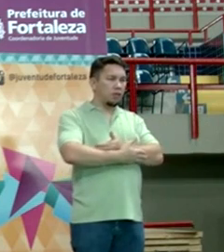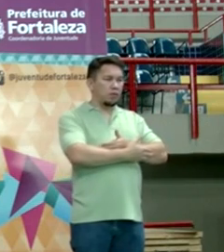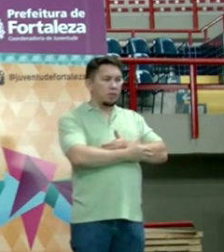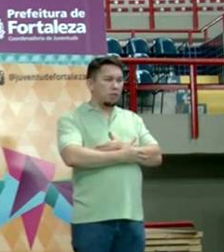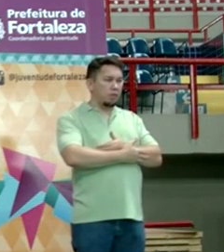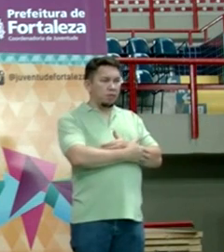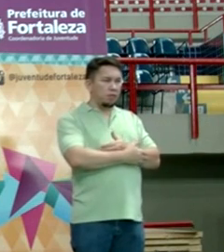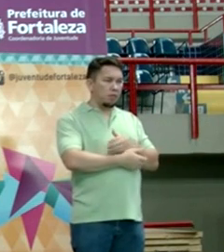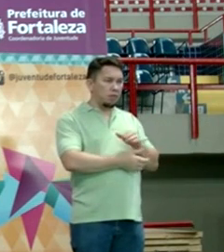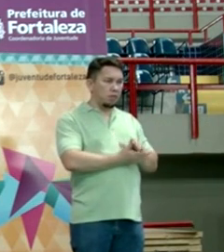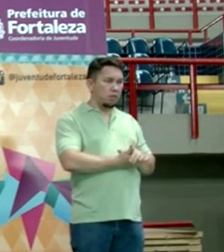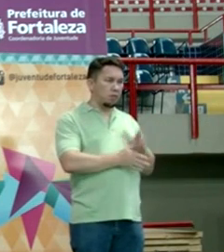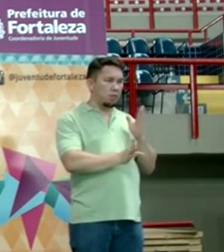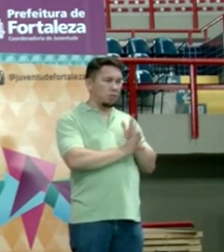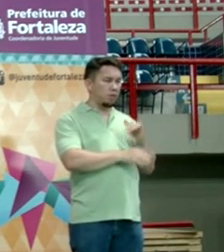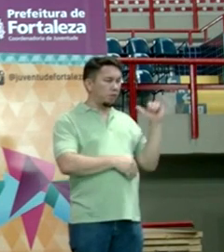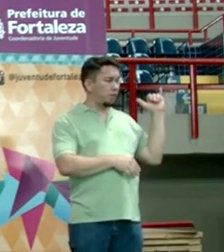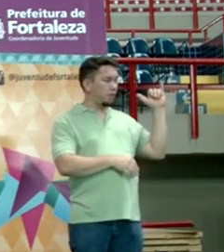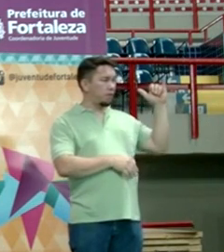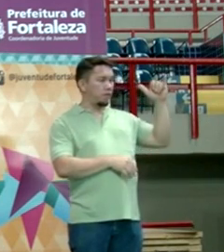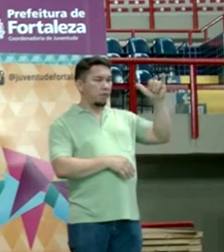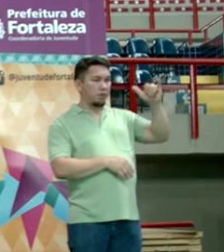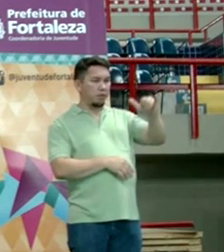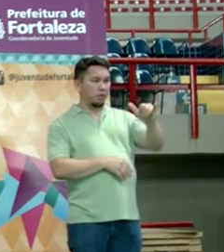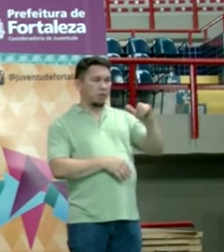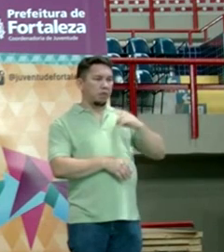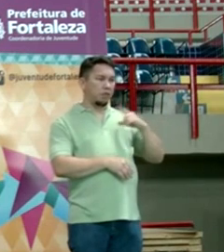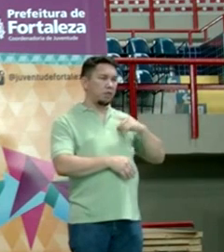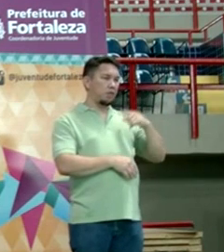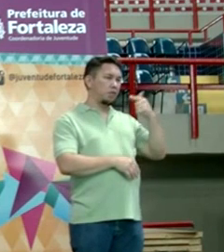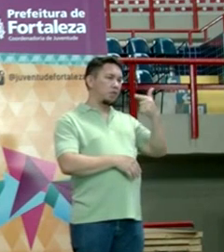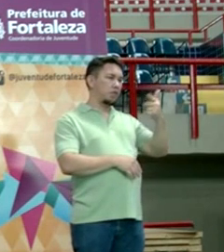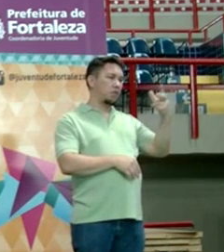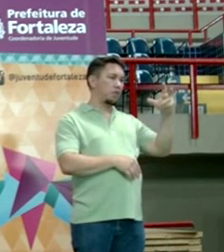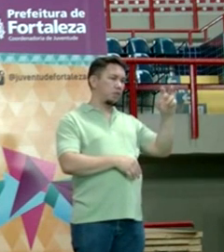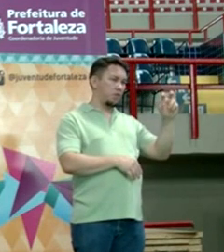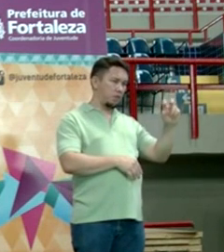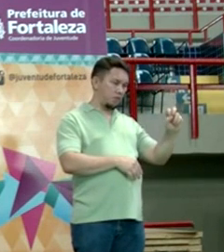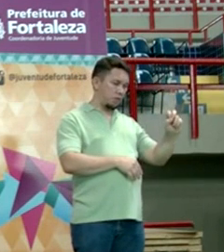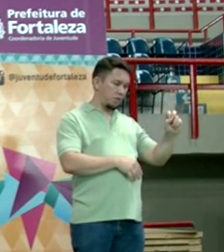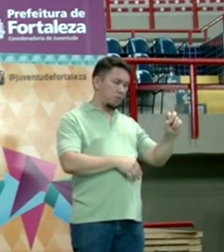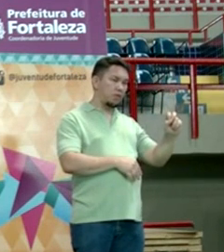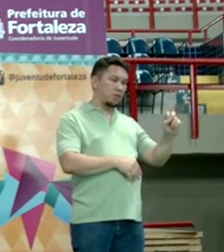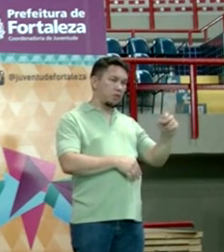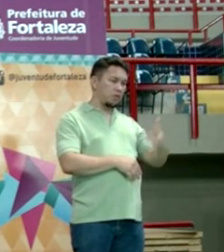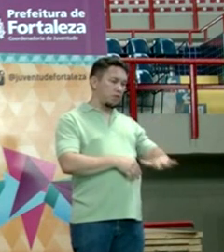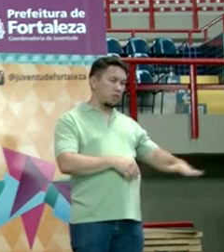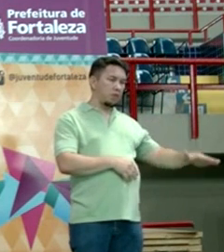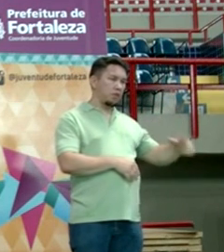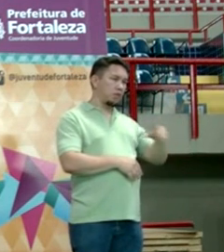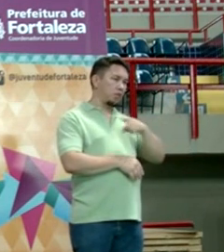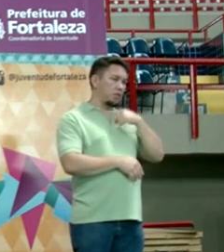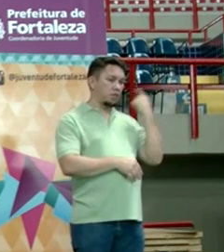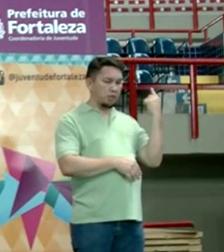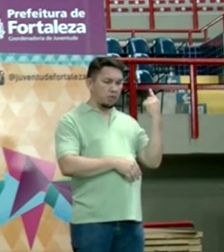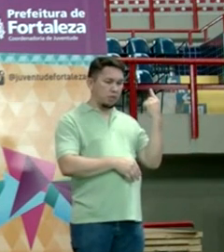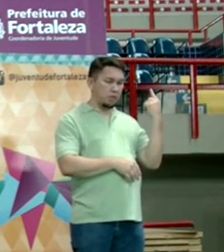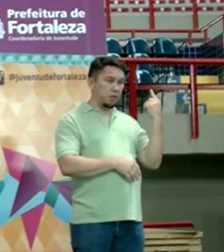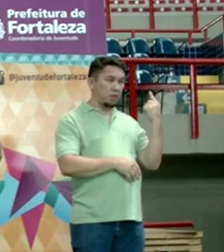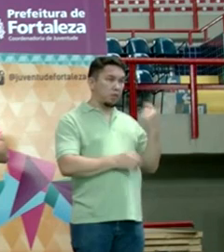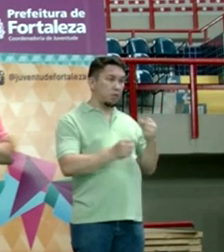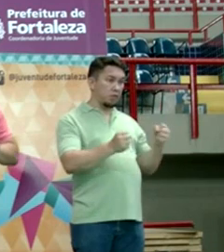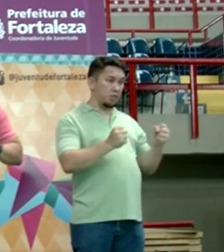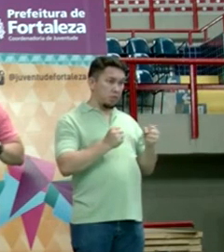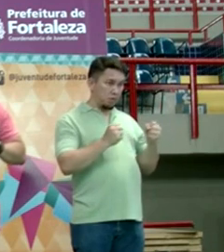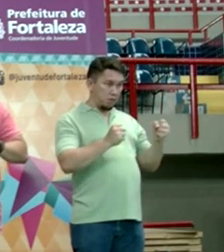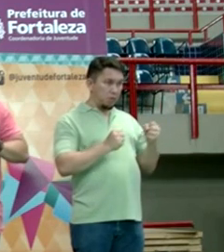se descobriu porque caiu um avião com 250 bebês amarrados, as crianças morreram, e o